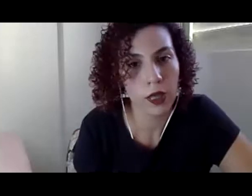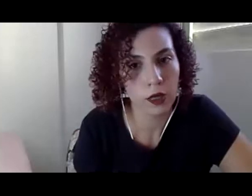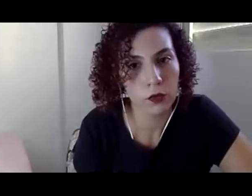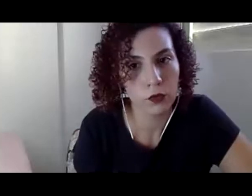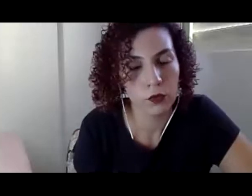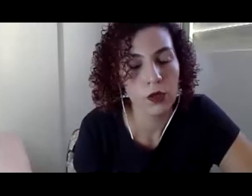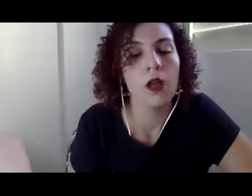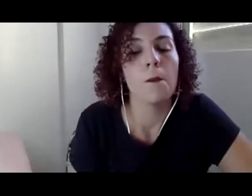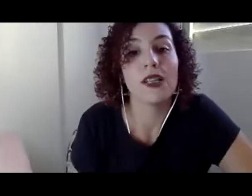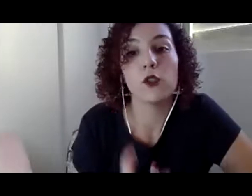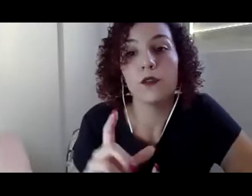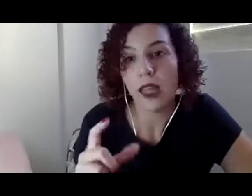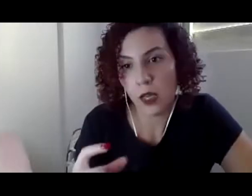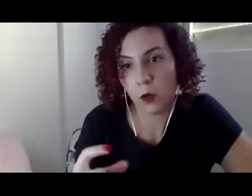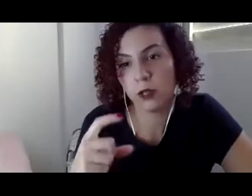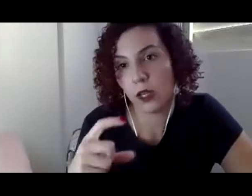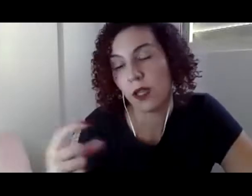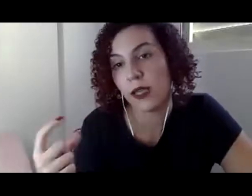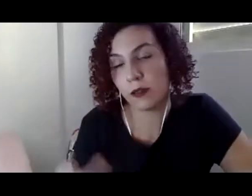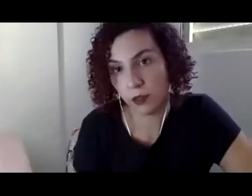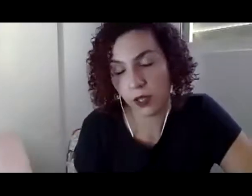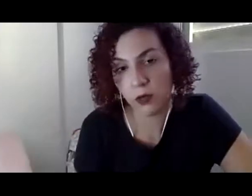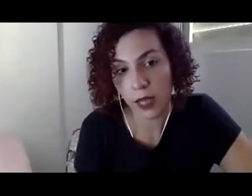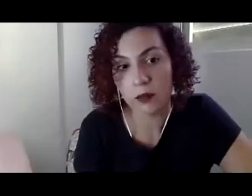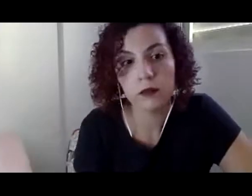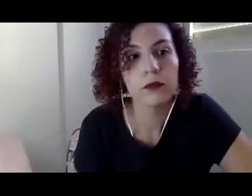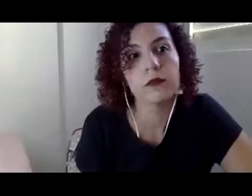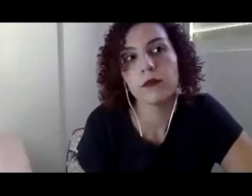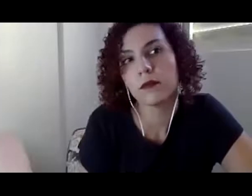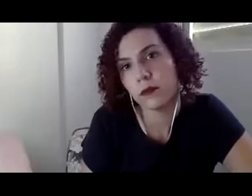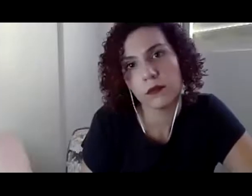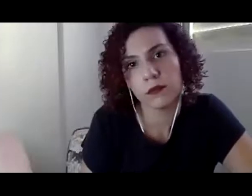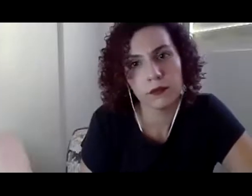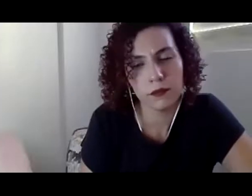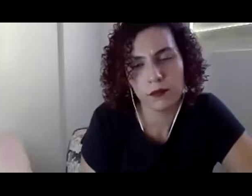não me engano. Mas no veículo, ter um adesivinho, né?